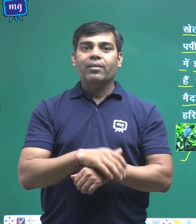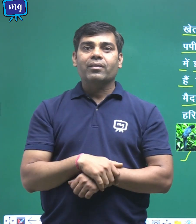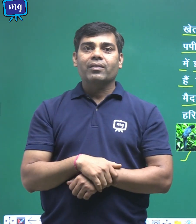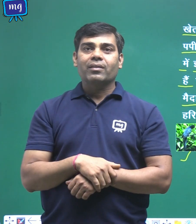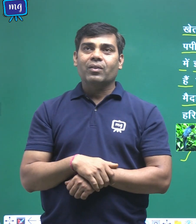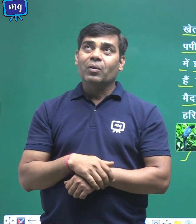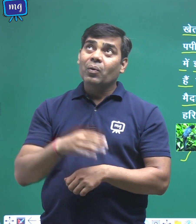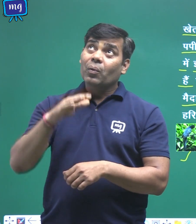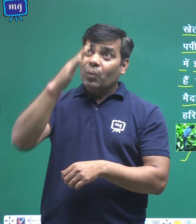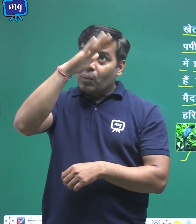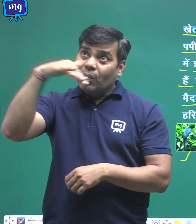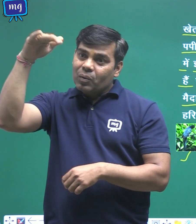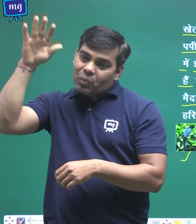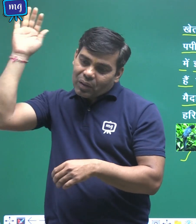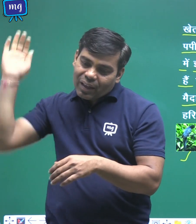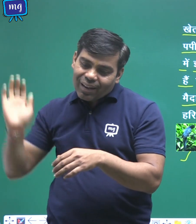आती है।